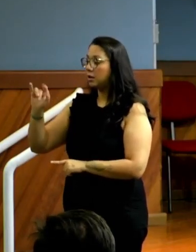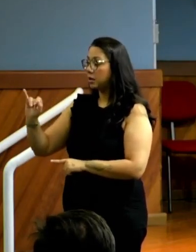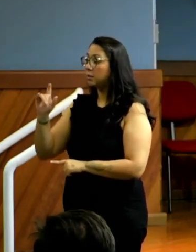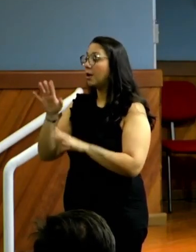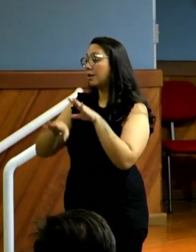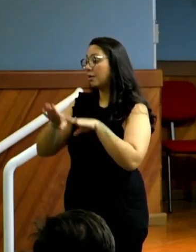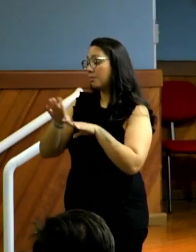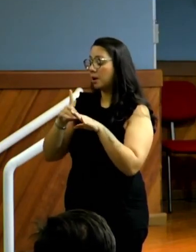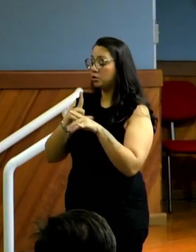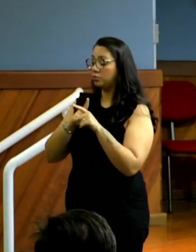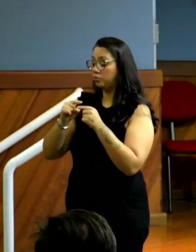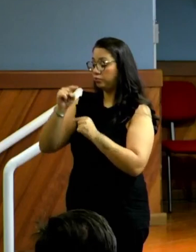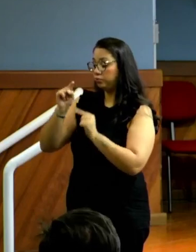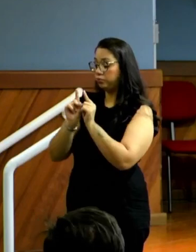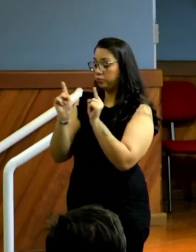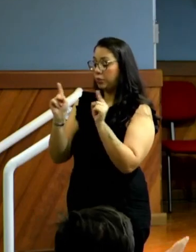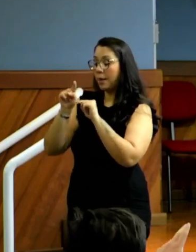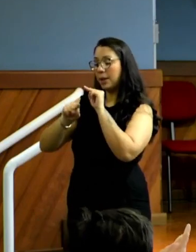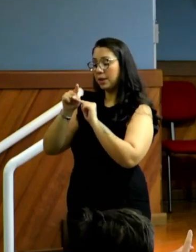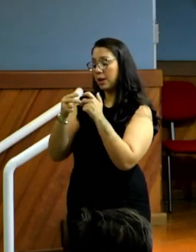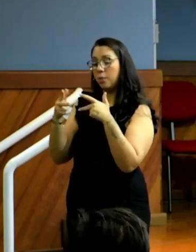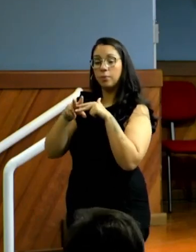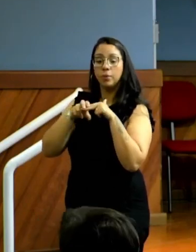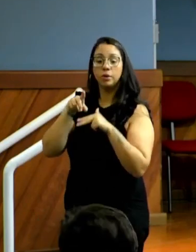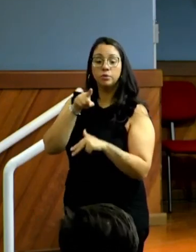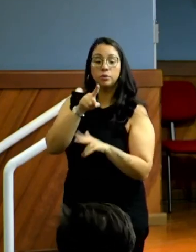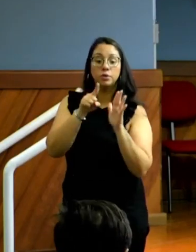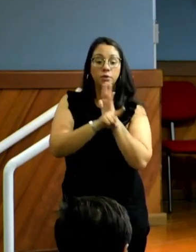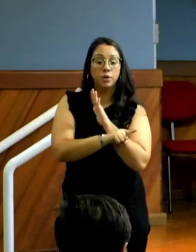possibilidade de ampliação do material. É mais por isso.